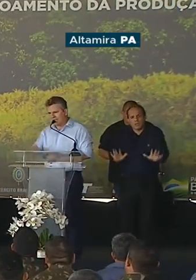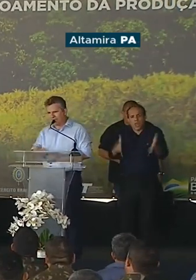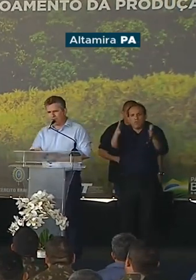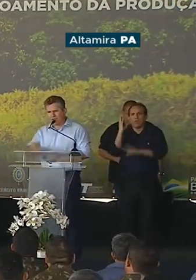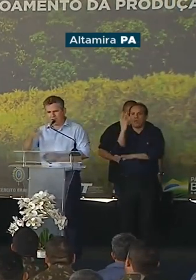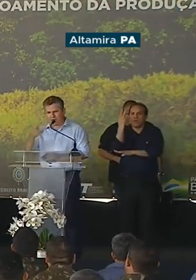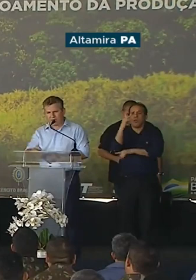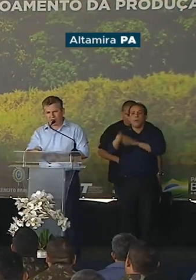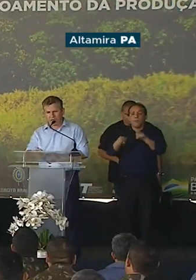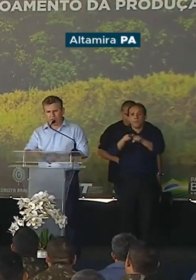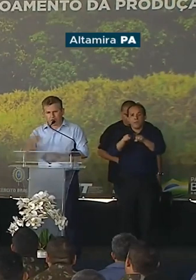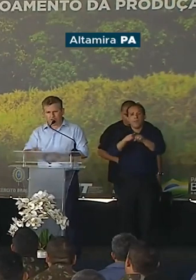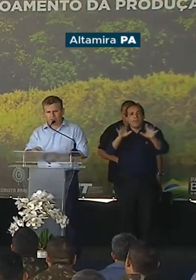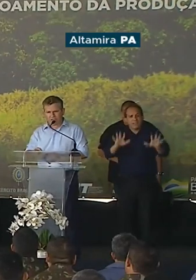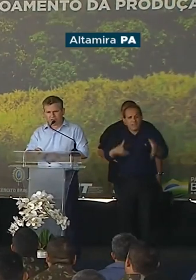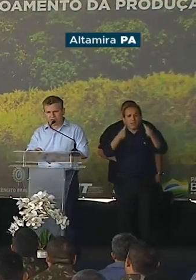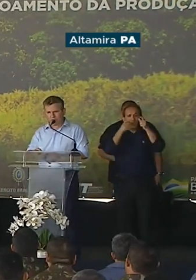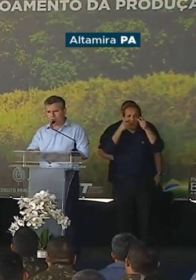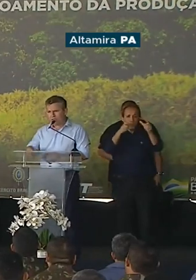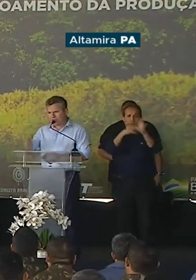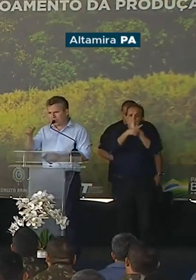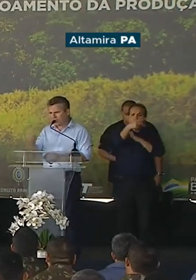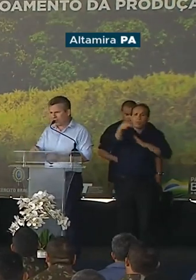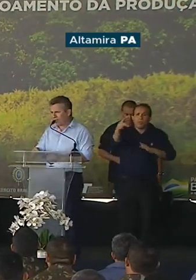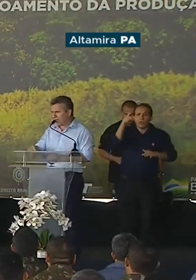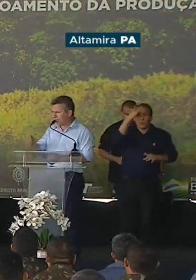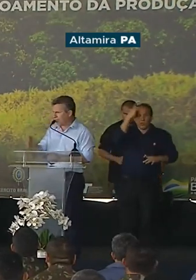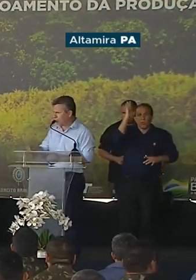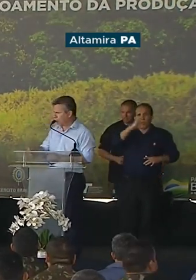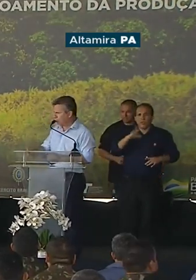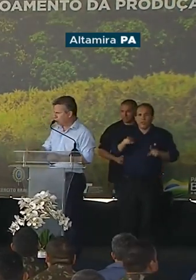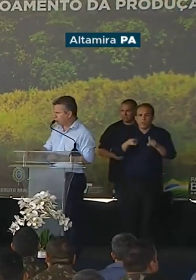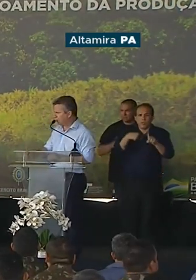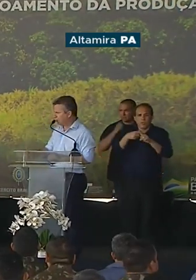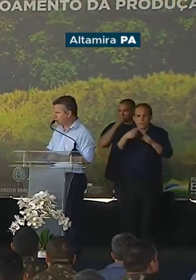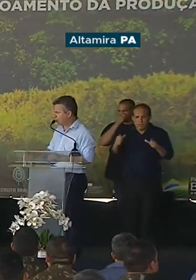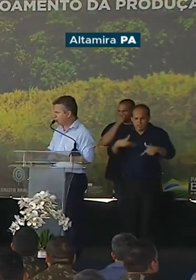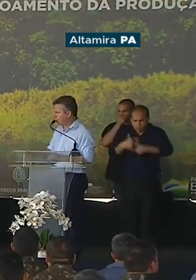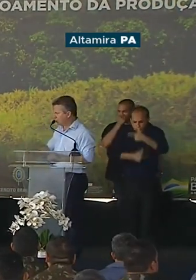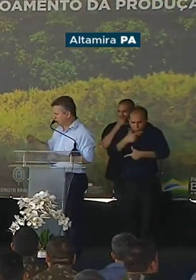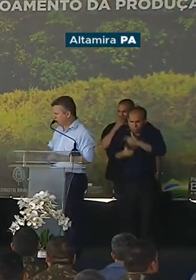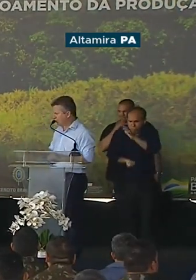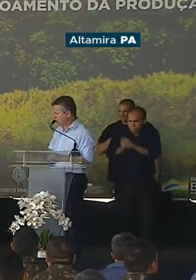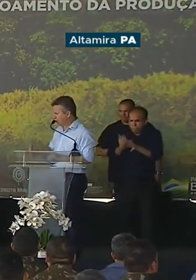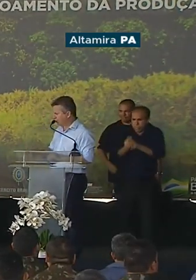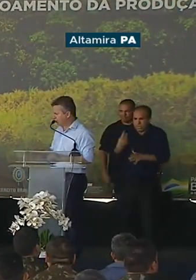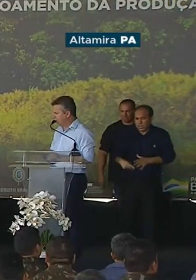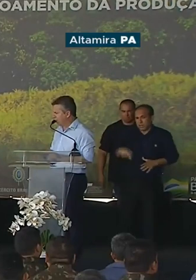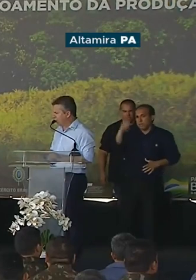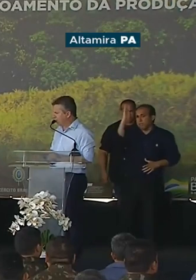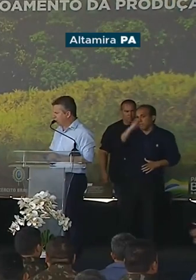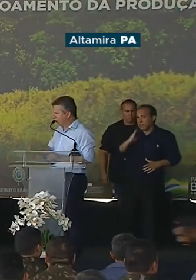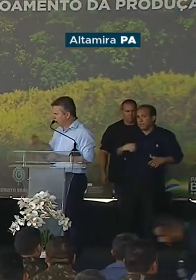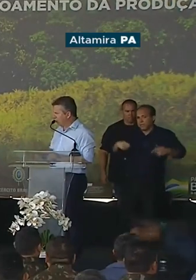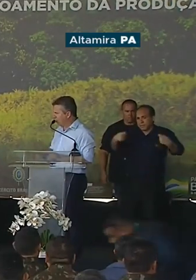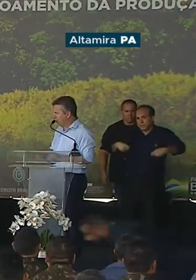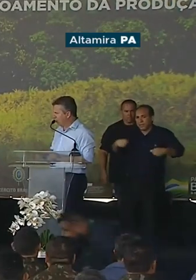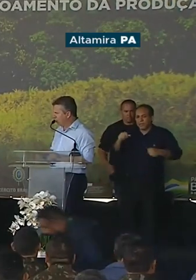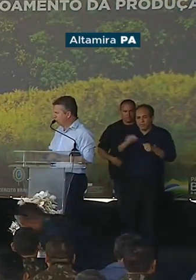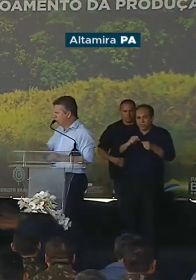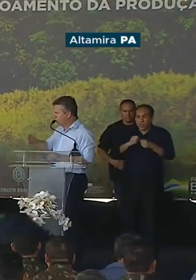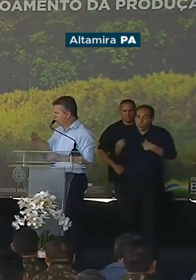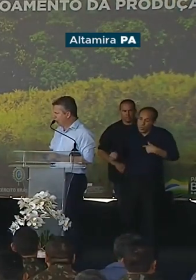que preserve os interesses dos brasileiros e de quem trabalha e de quem produz nesse país. Precisamos fazer uma